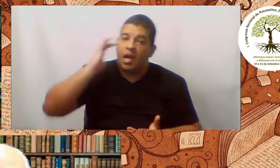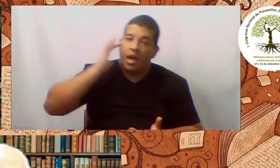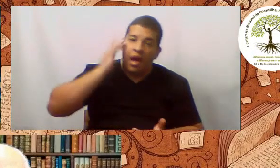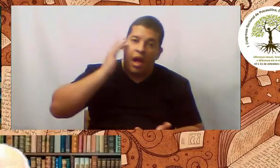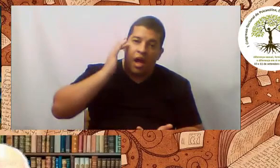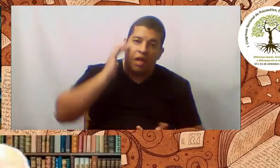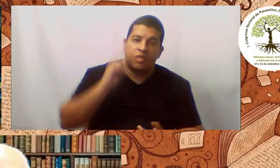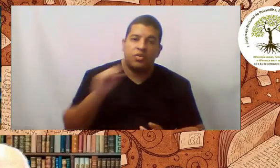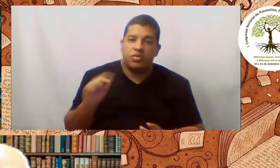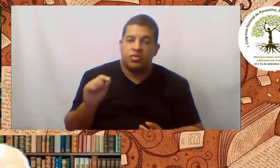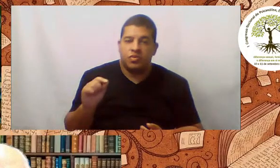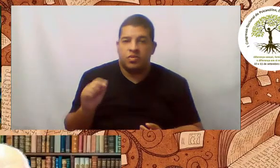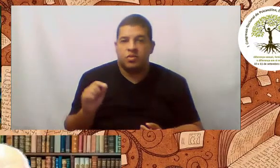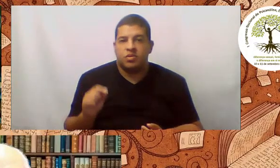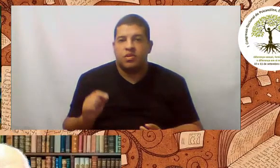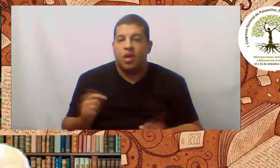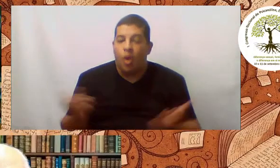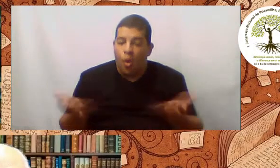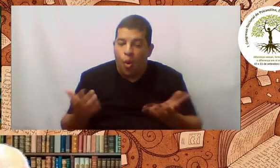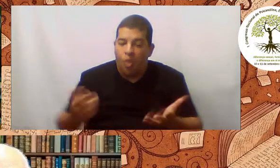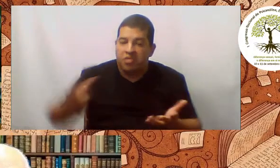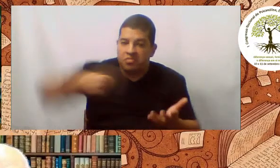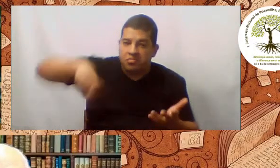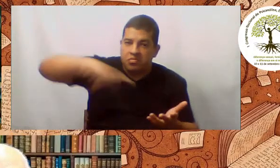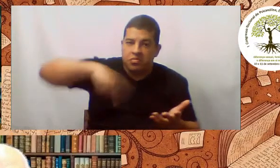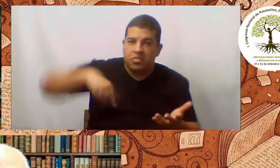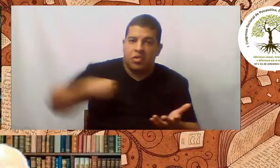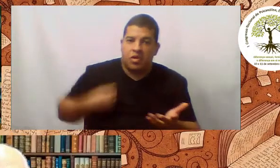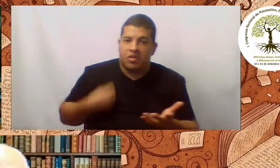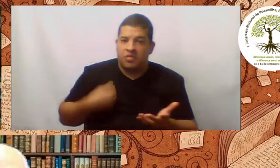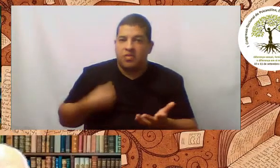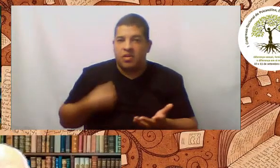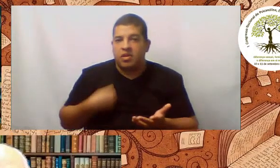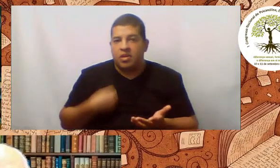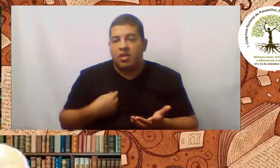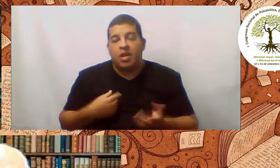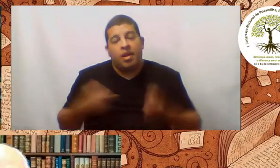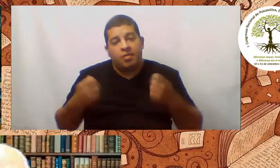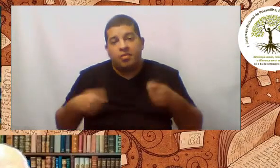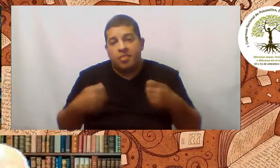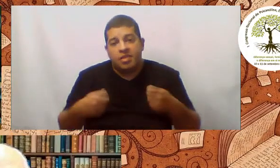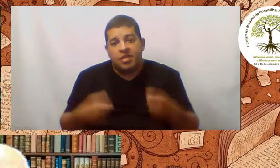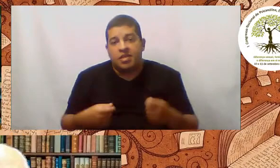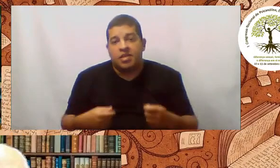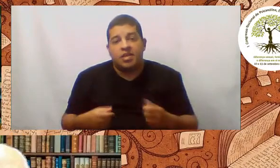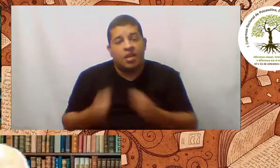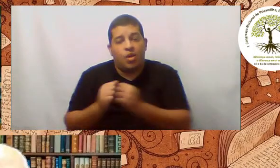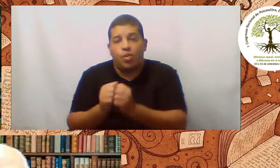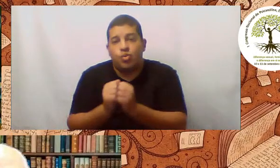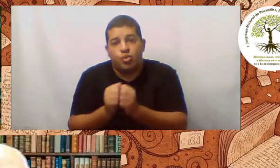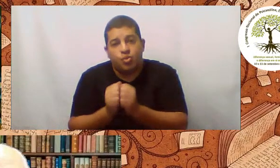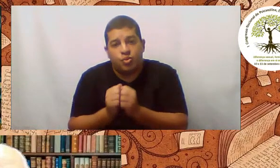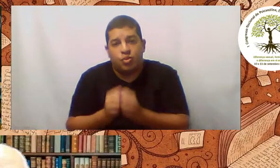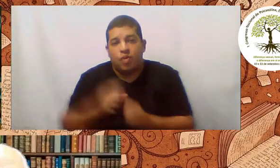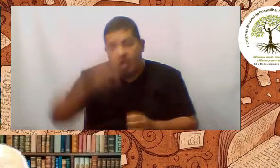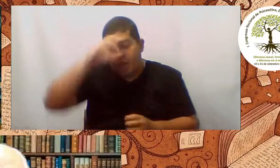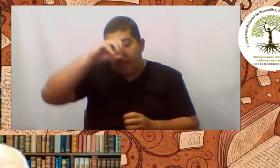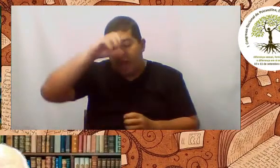o que a gente vive hoje é ter que conviver e ter que lidar com os